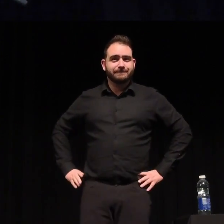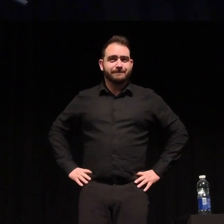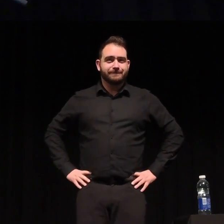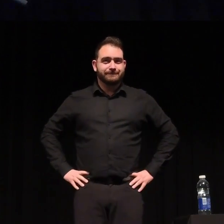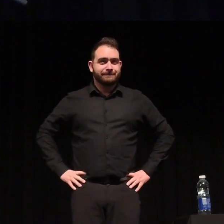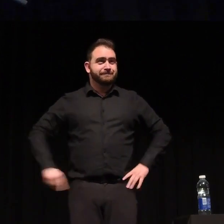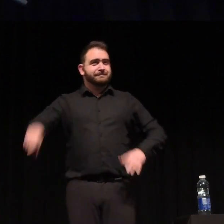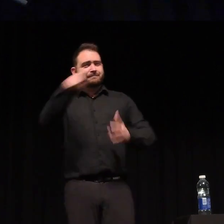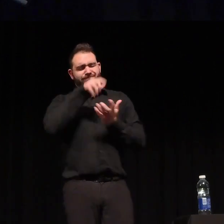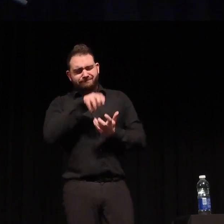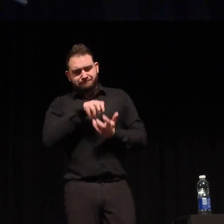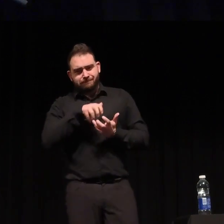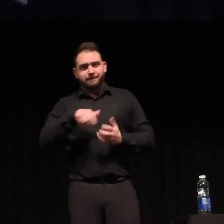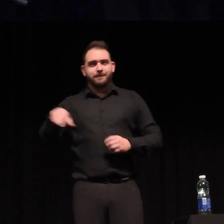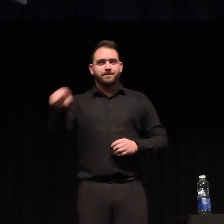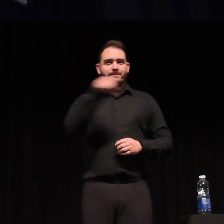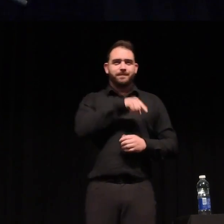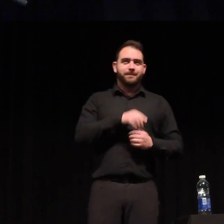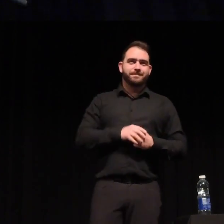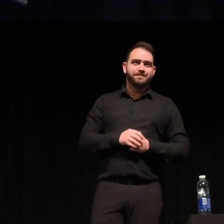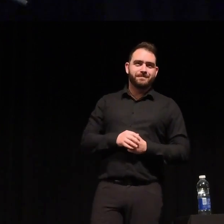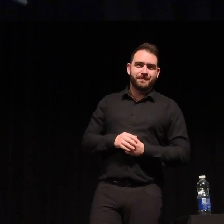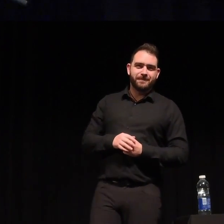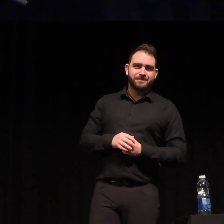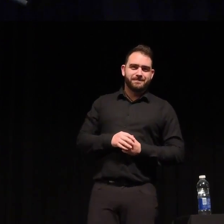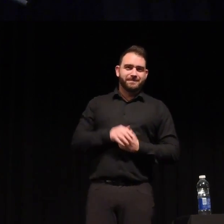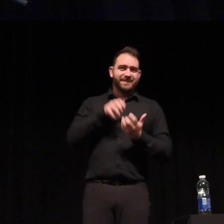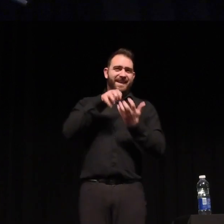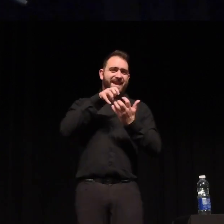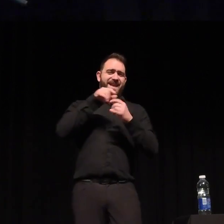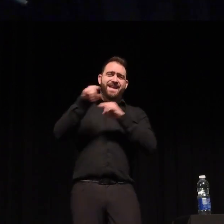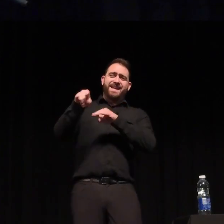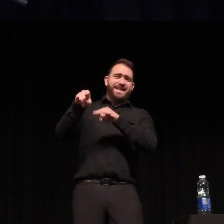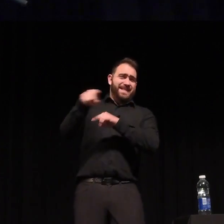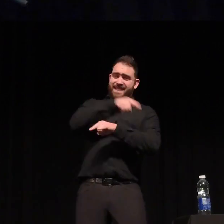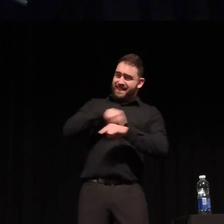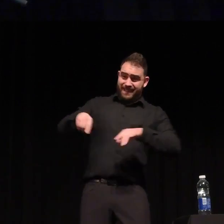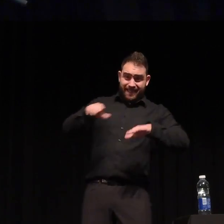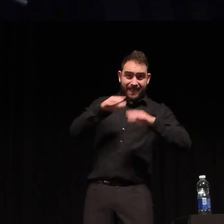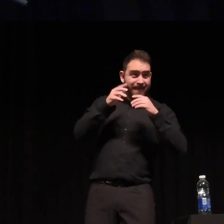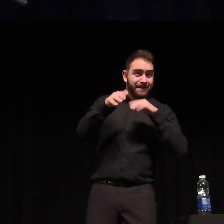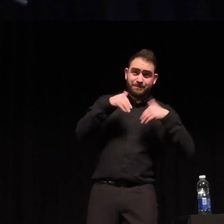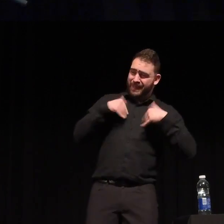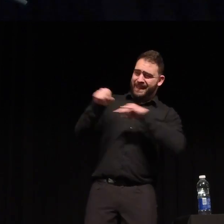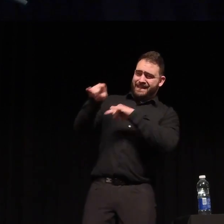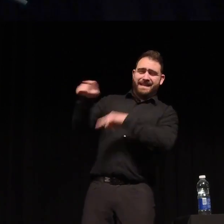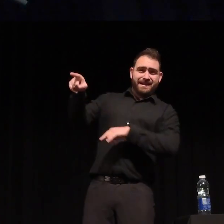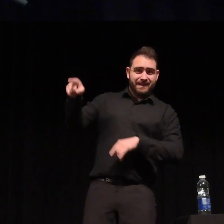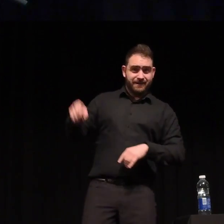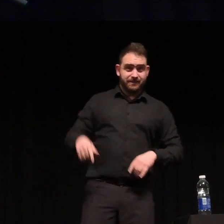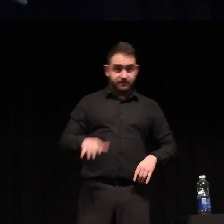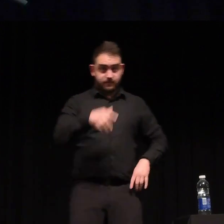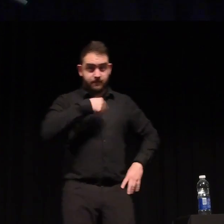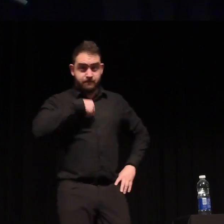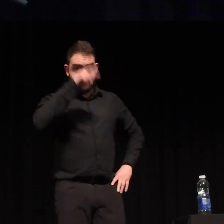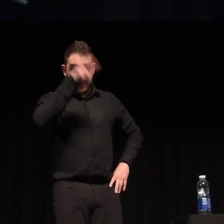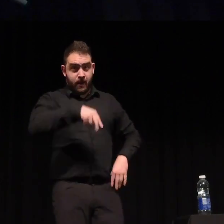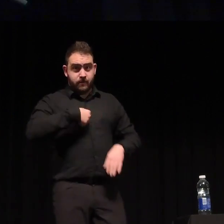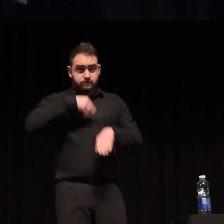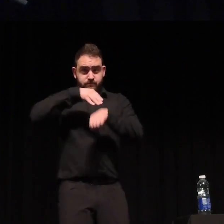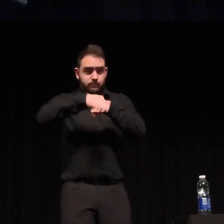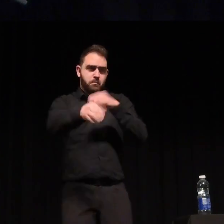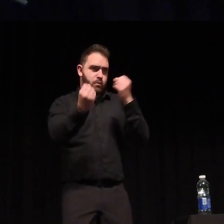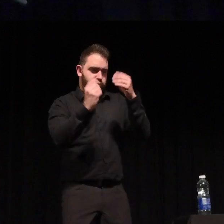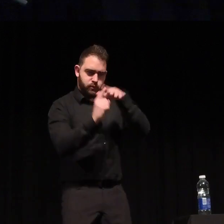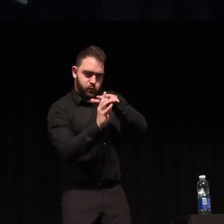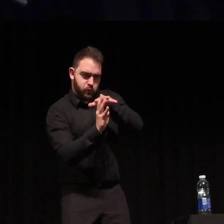Là, tout le monde riait de lui. Alors, il a dit, « Hey, j'ai vérifié, il ne reste plus aucune écharde, j'espère. Je